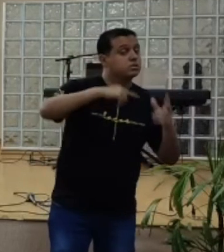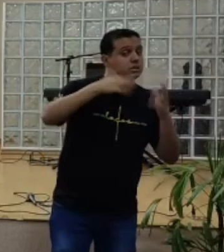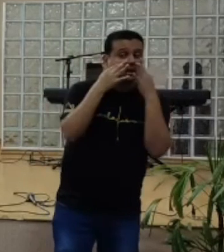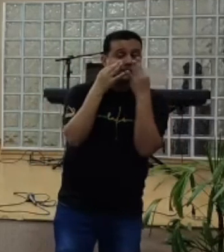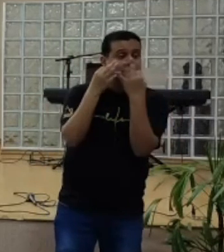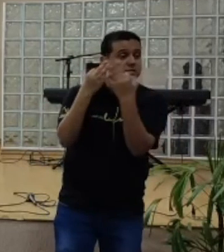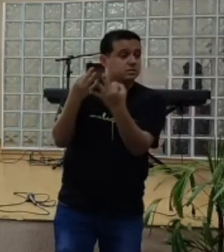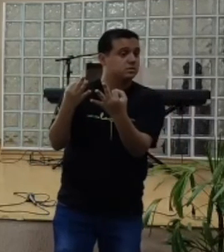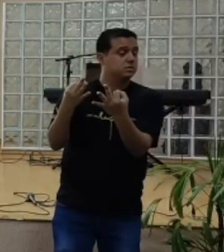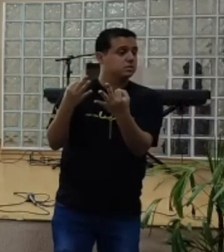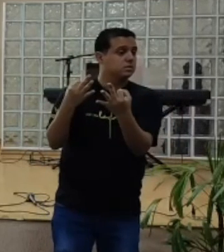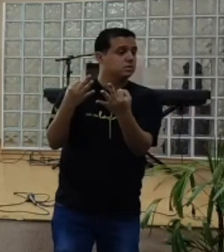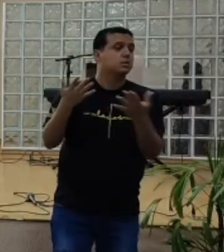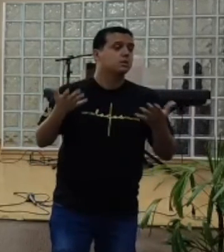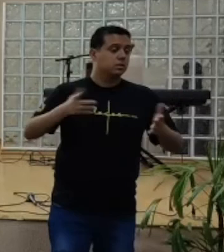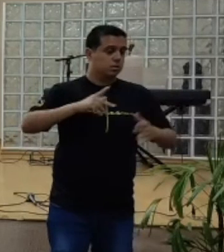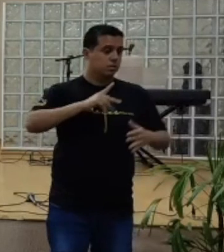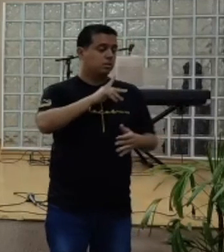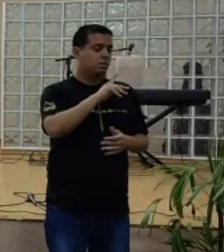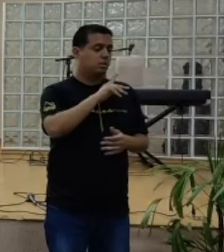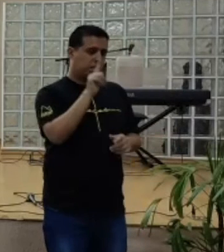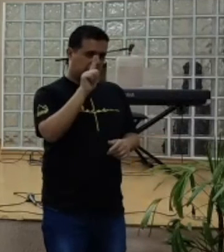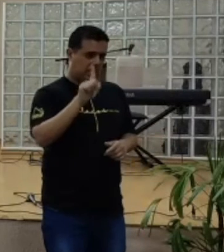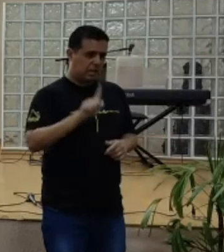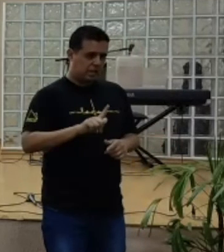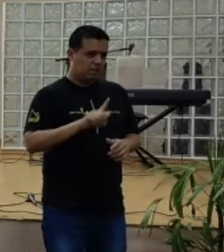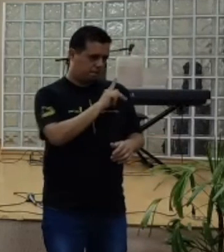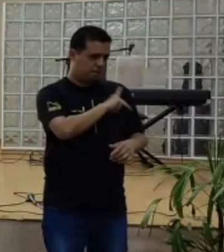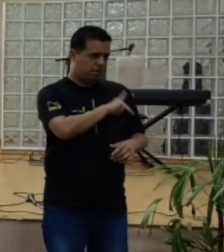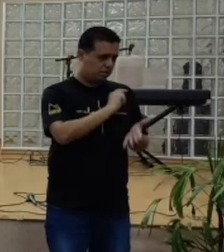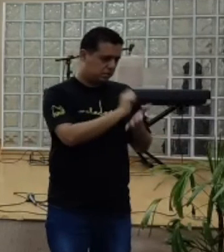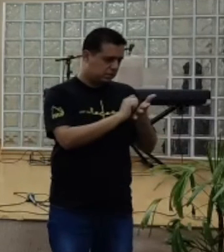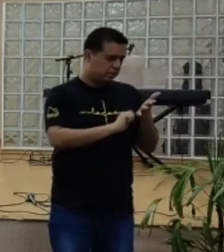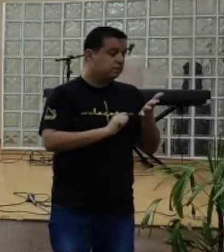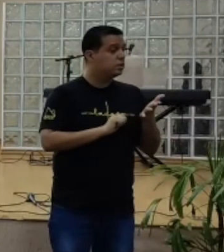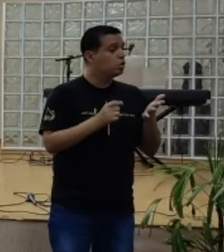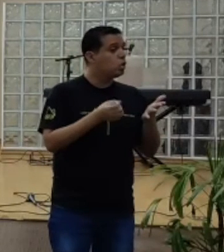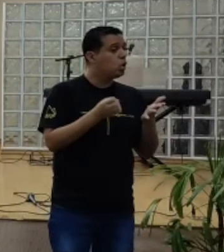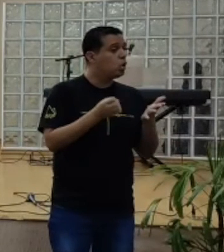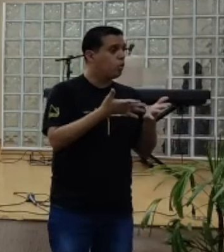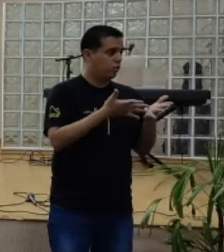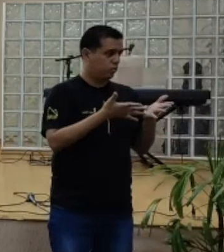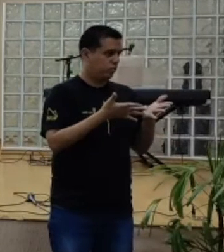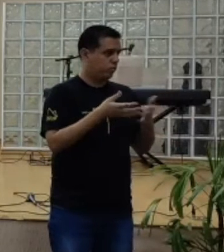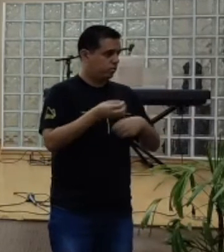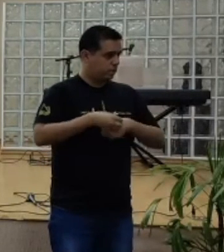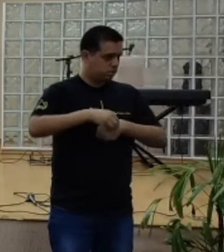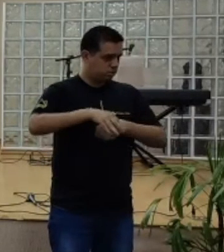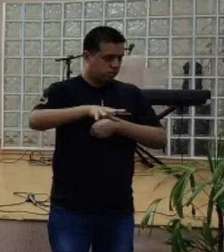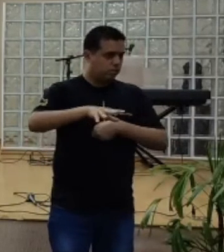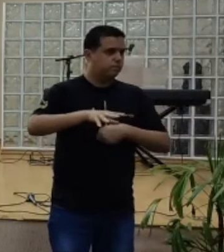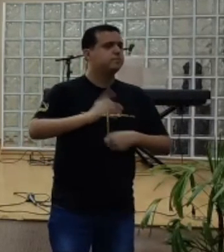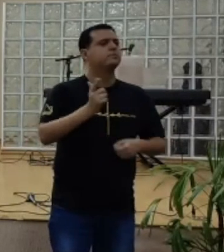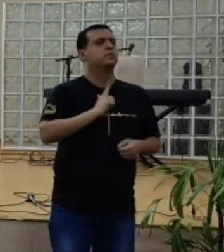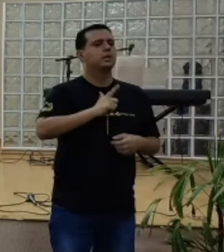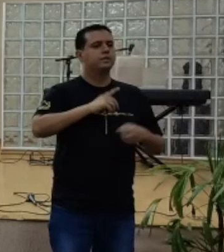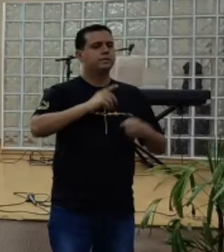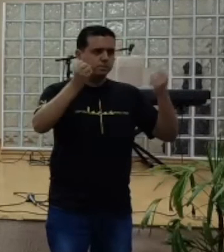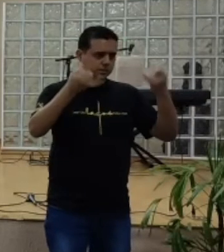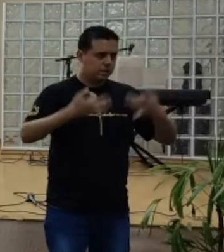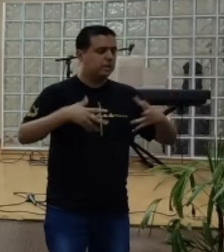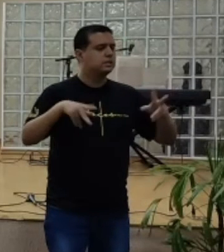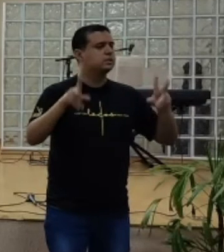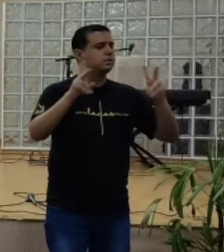uma argumentação nova. Ele já usou diversos recursos em cima deste tema. Salvação é